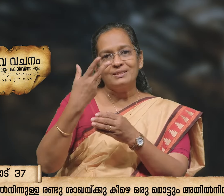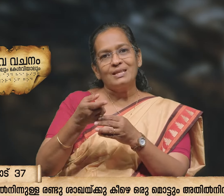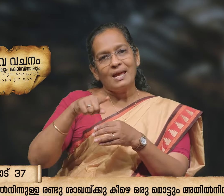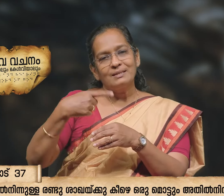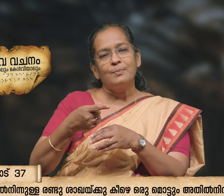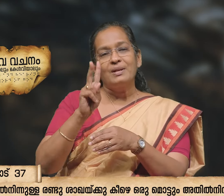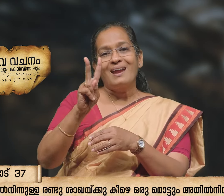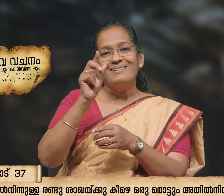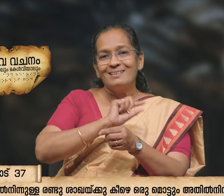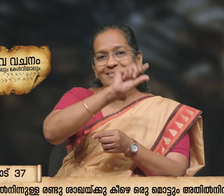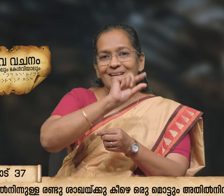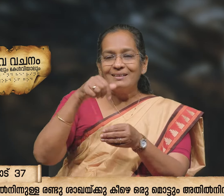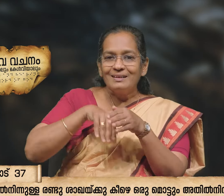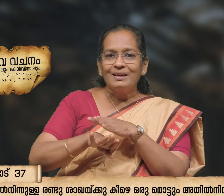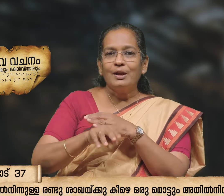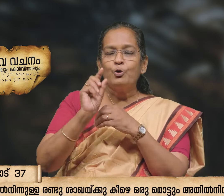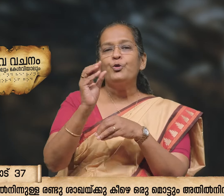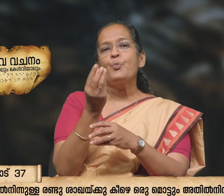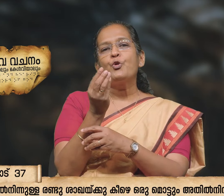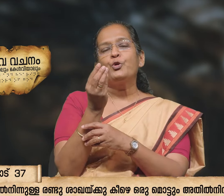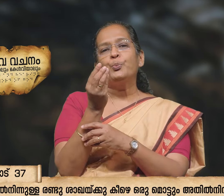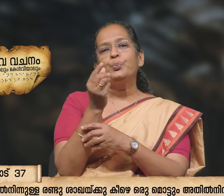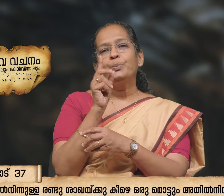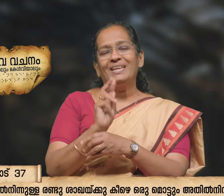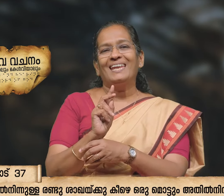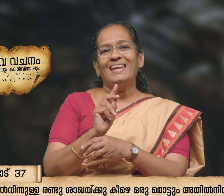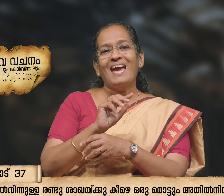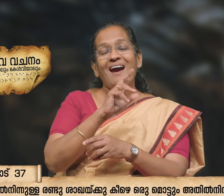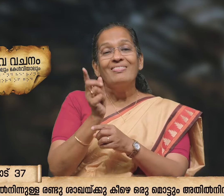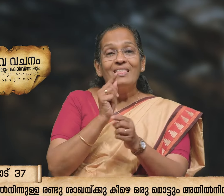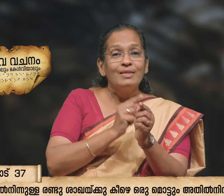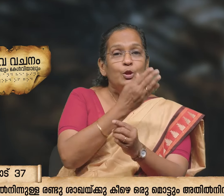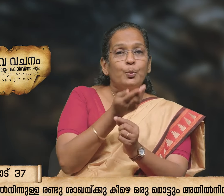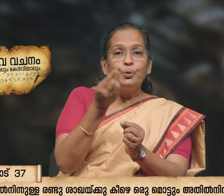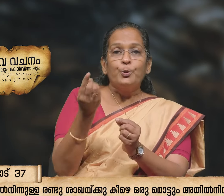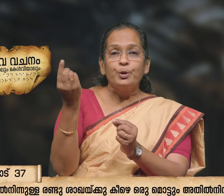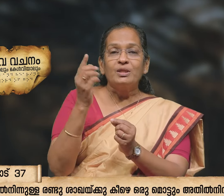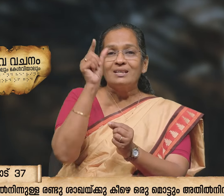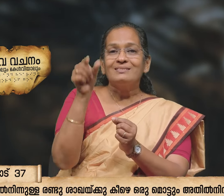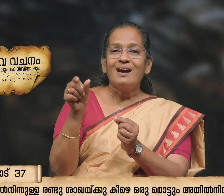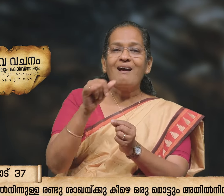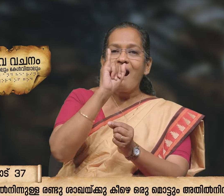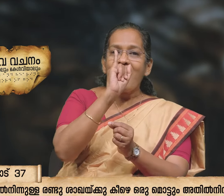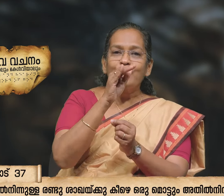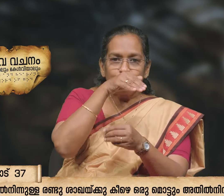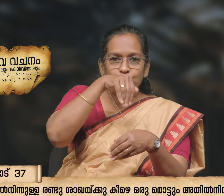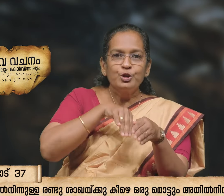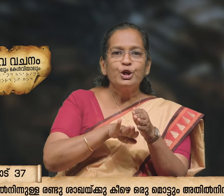ശേഷം 2 ശാഖയ്ക്ക് കീഴെ 1 മുട്ടും, ഇങ്ങനെ അതിൽ നിന്ന് പുറപ്പെടുന്ന ശാഖ 6 കീഴെ